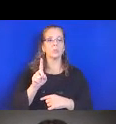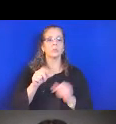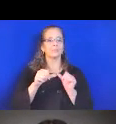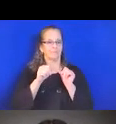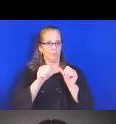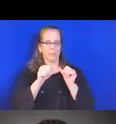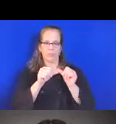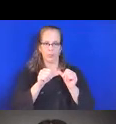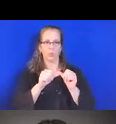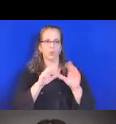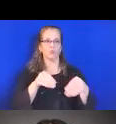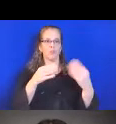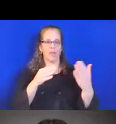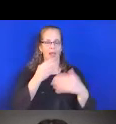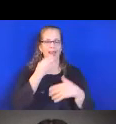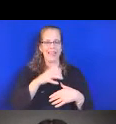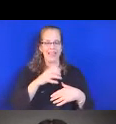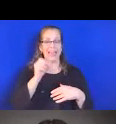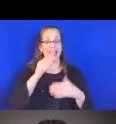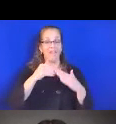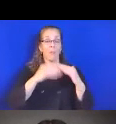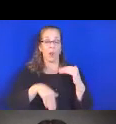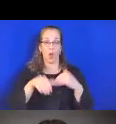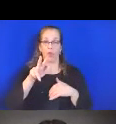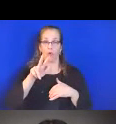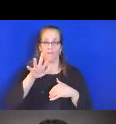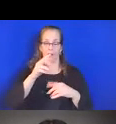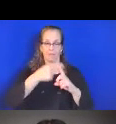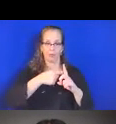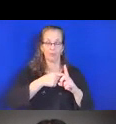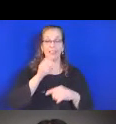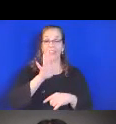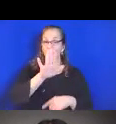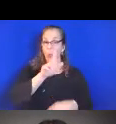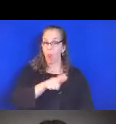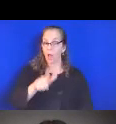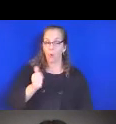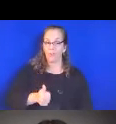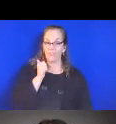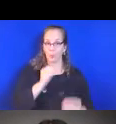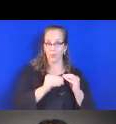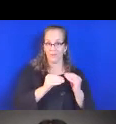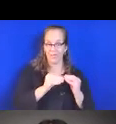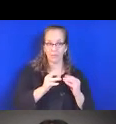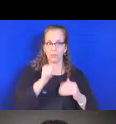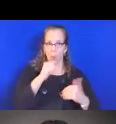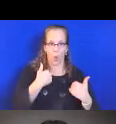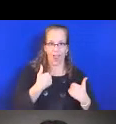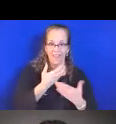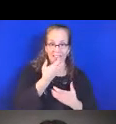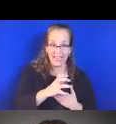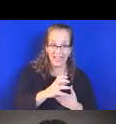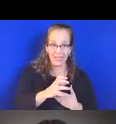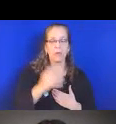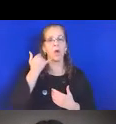是关于供暖的一个事情的。那供暖的事情呢，我们纽约市是有一个规定，